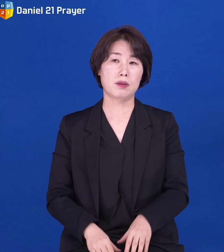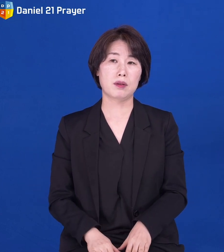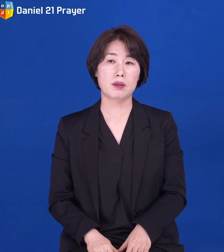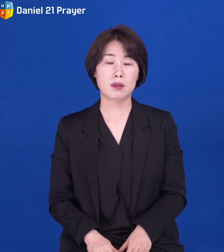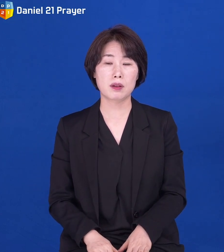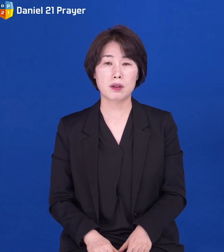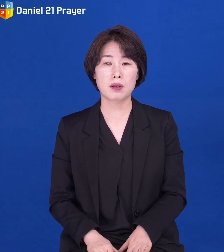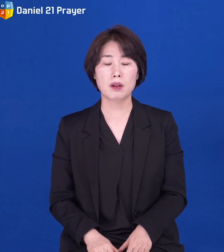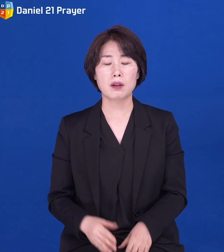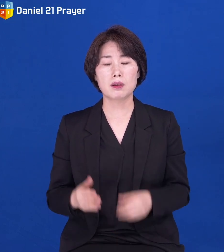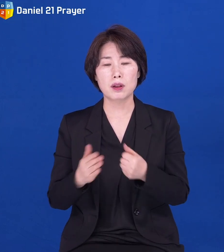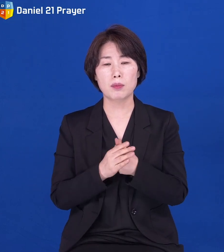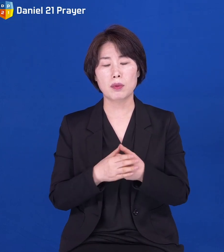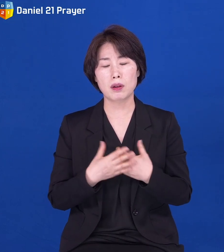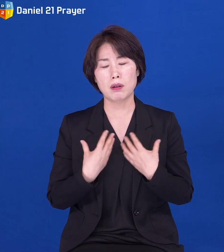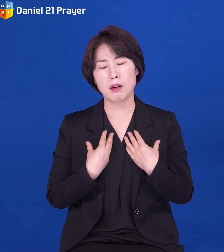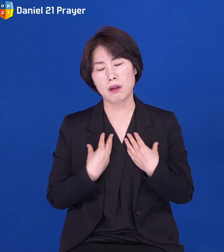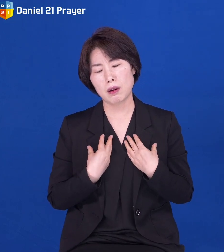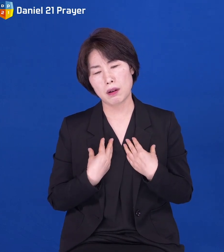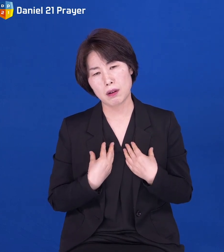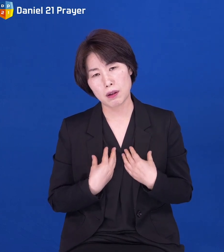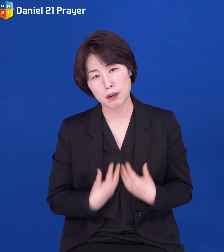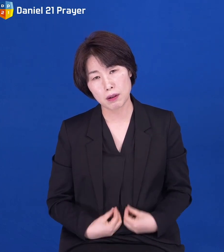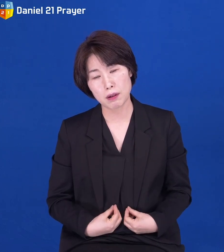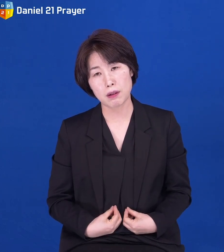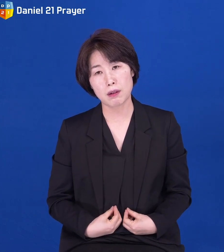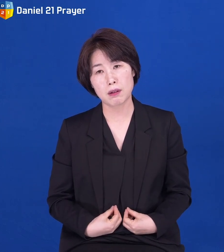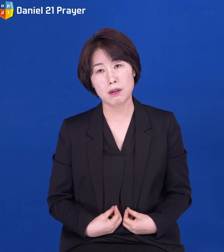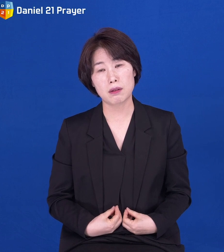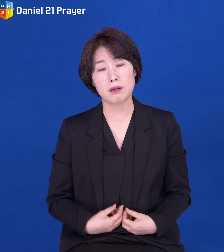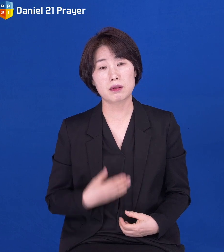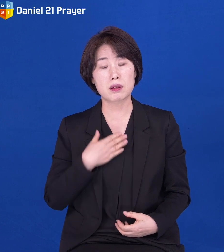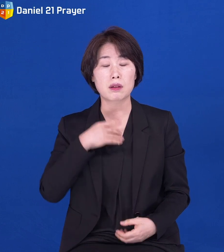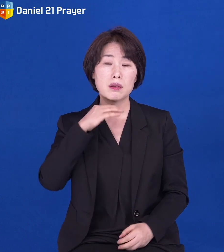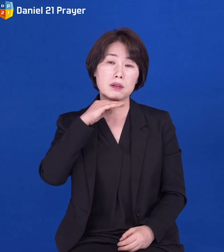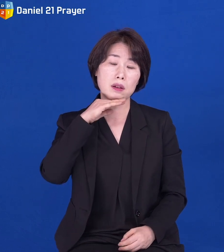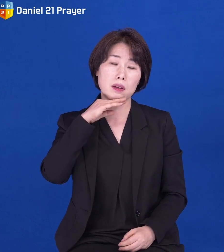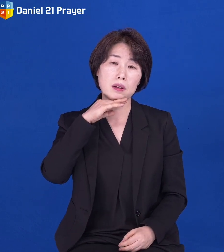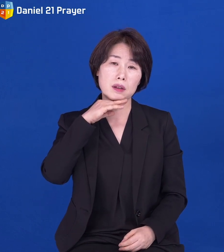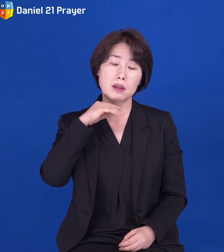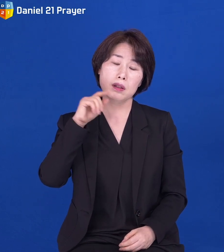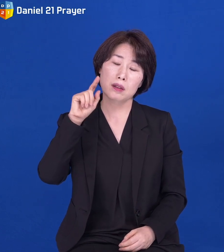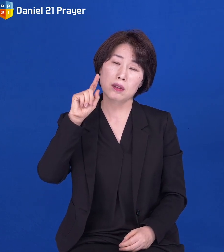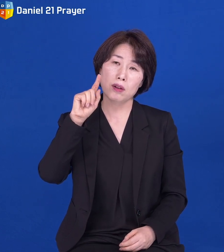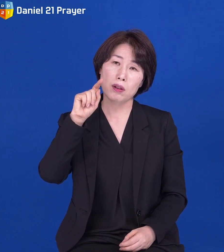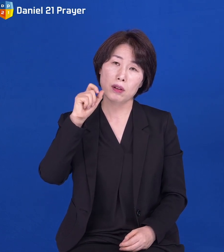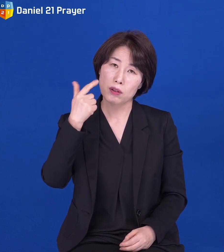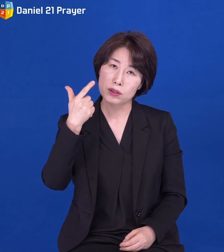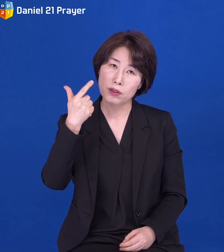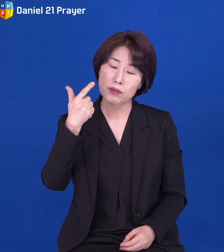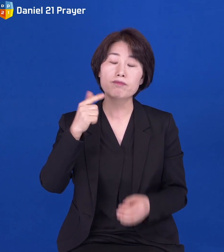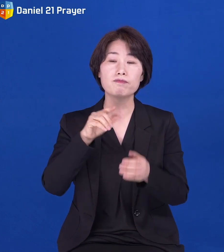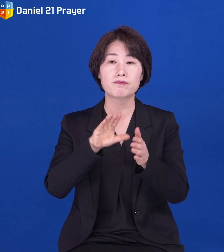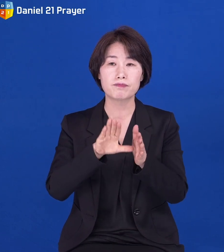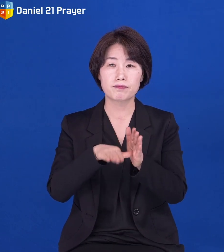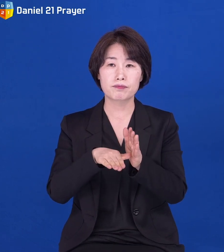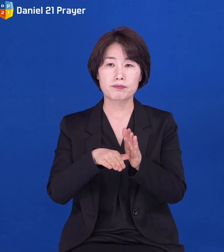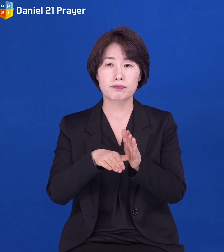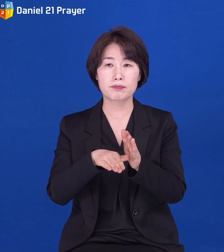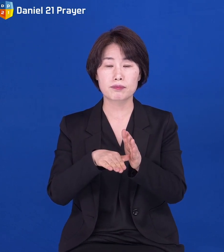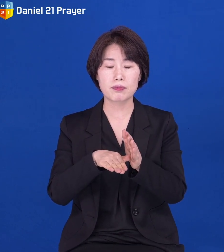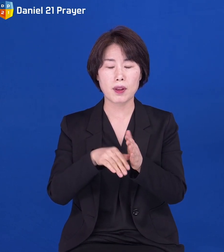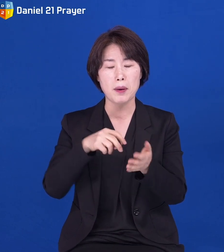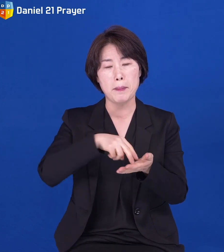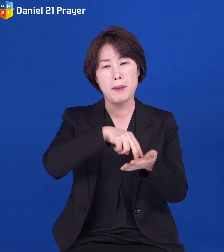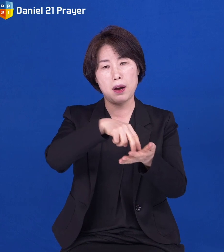너무나 시련을 당했어요. 그때 한 6, 7 정도에 굉장한